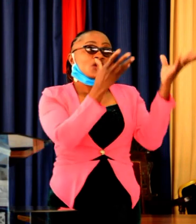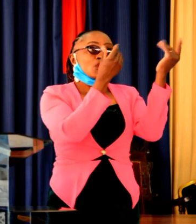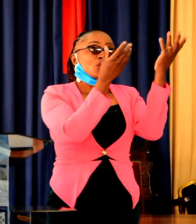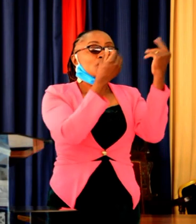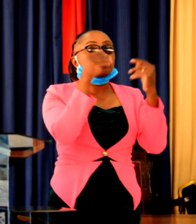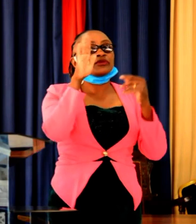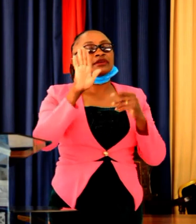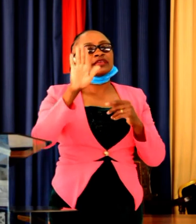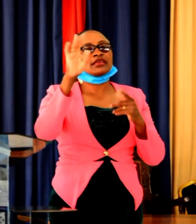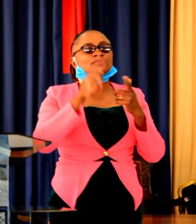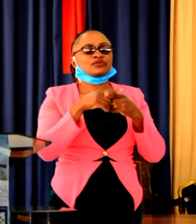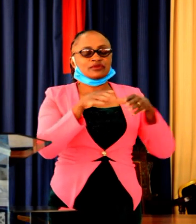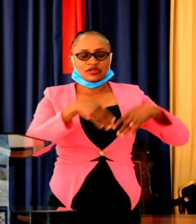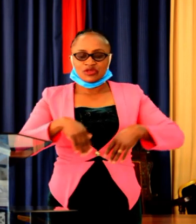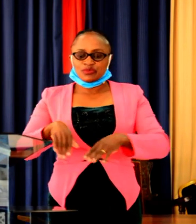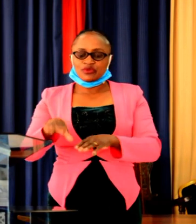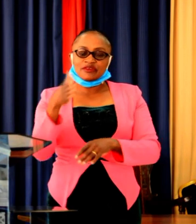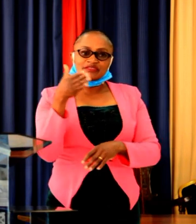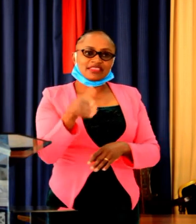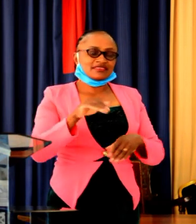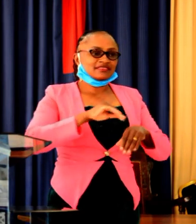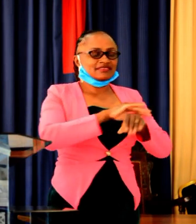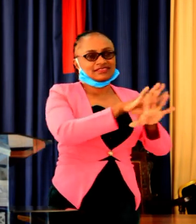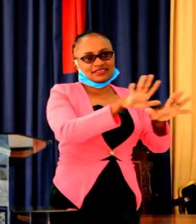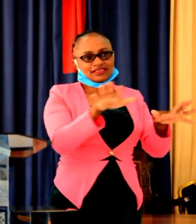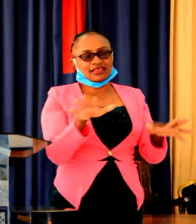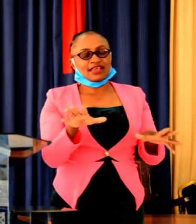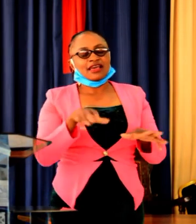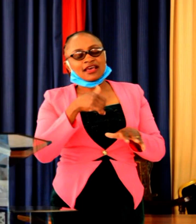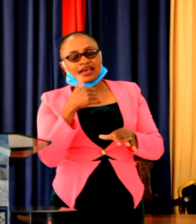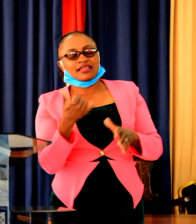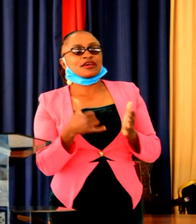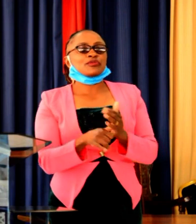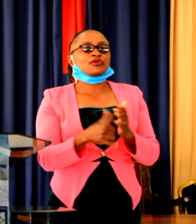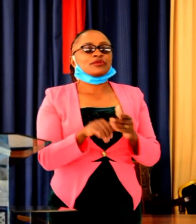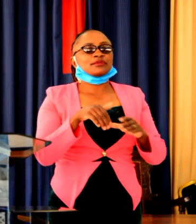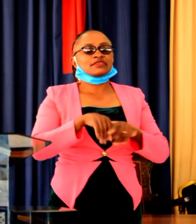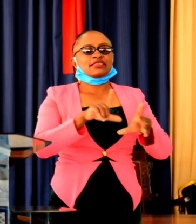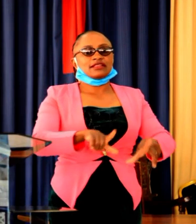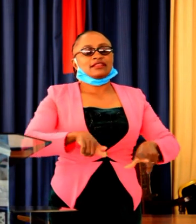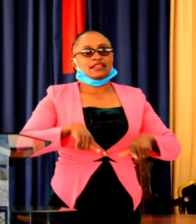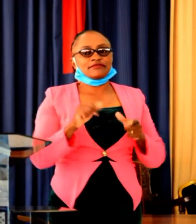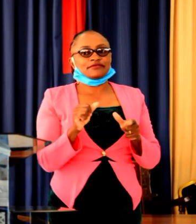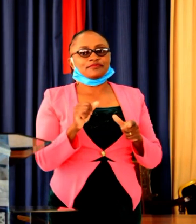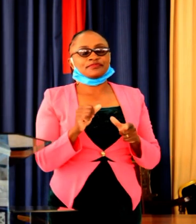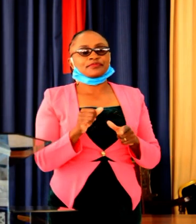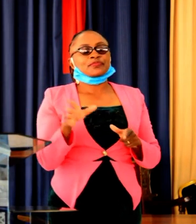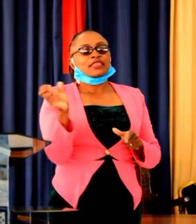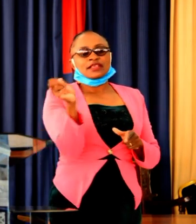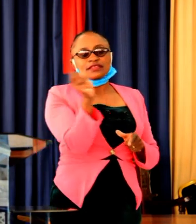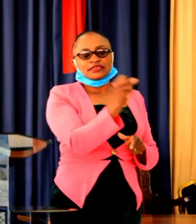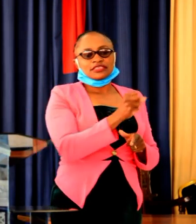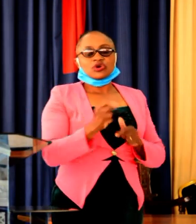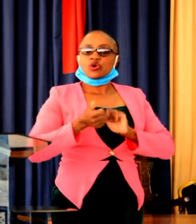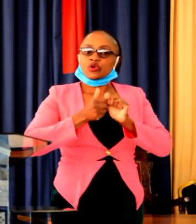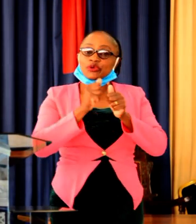kutuondolea hili janga na mambo mengine magumu ambayo tunapitia katika maisha yetu. The door the Lord